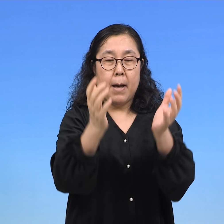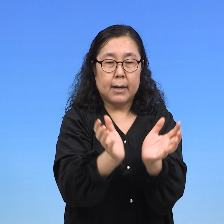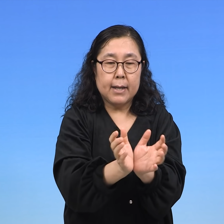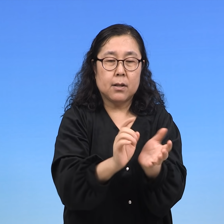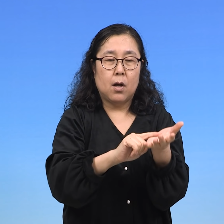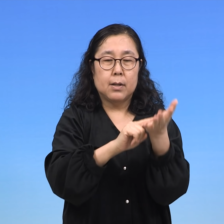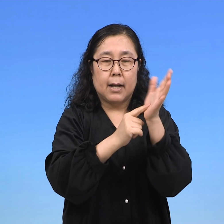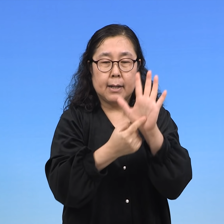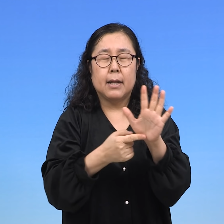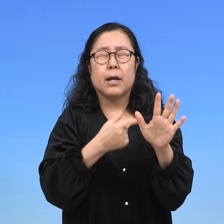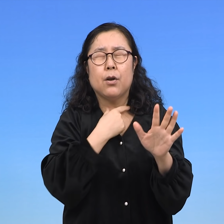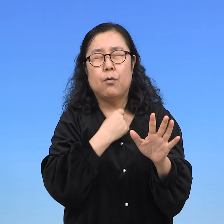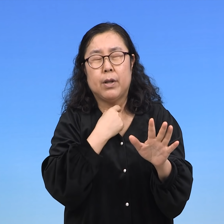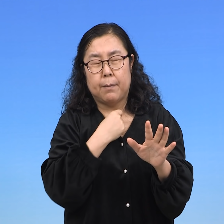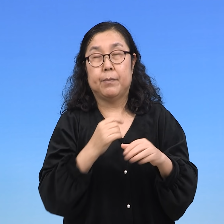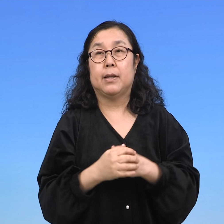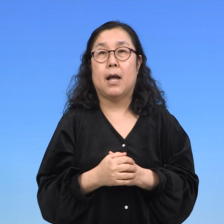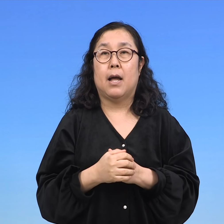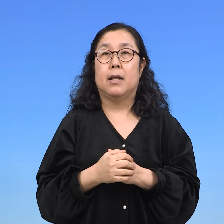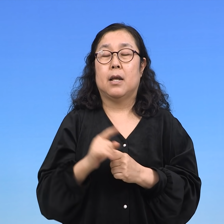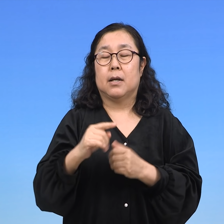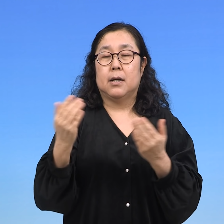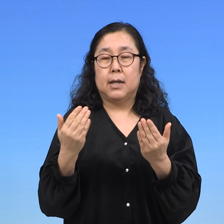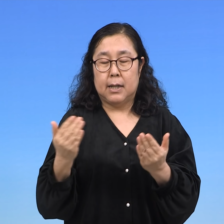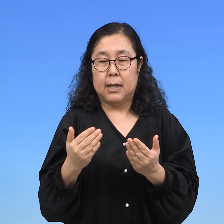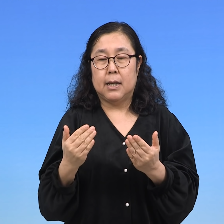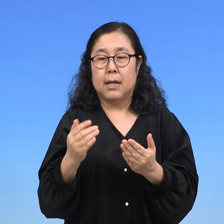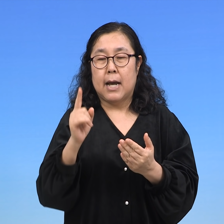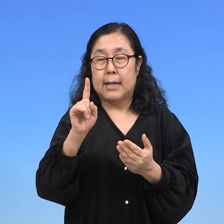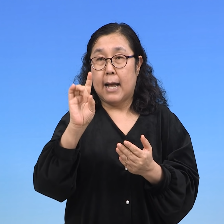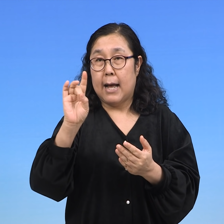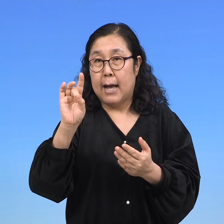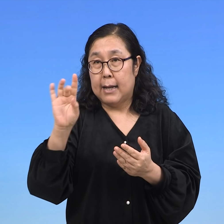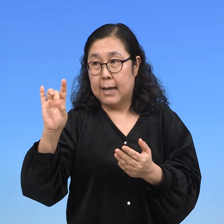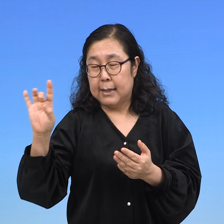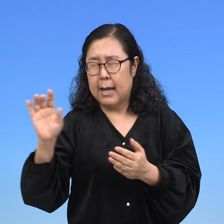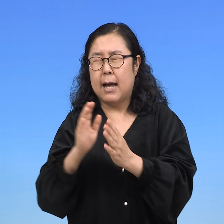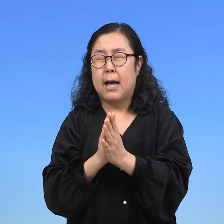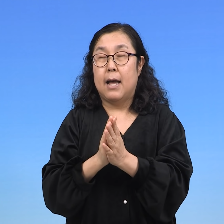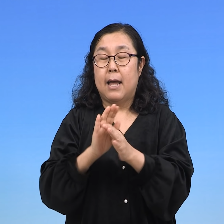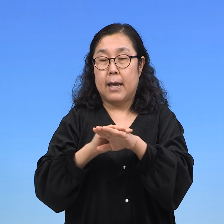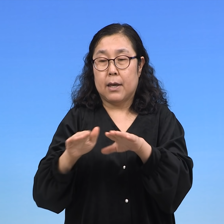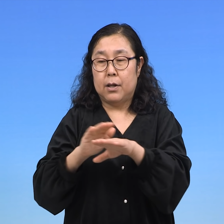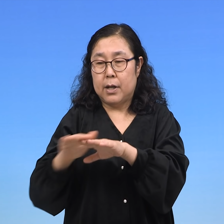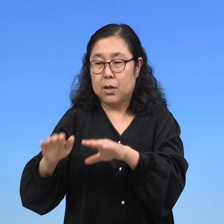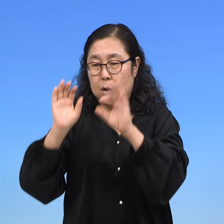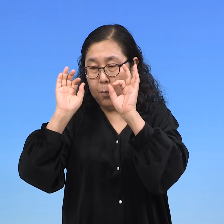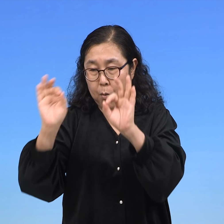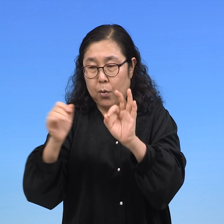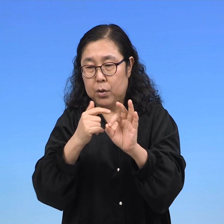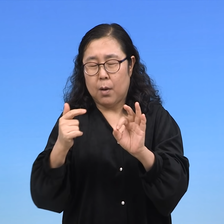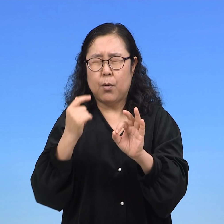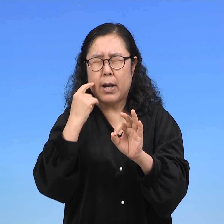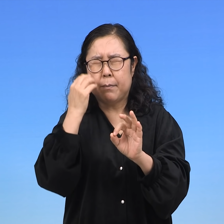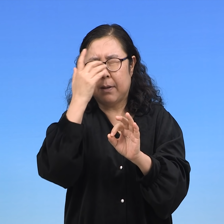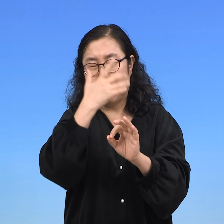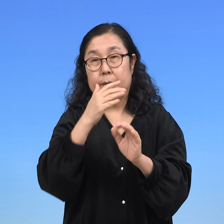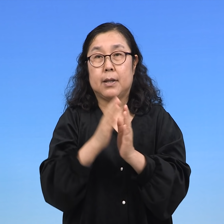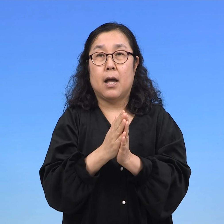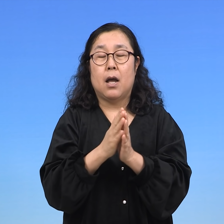하나씩 하나씩 풀려져 가는 것을 보면서 가슴이 너무 벅찬 것을 경험하고 있습니다.